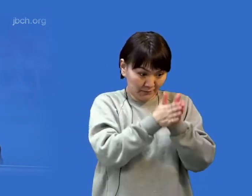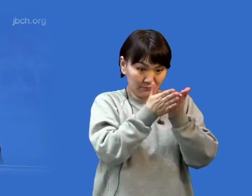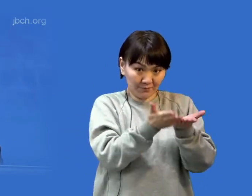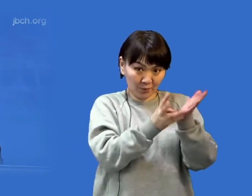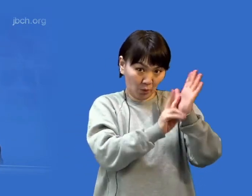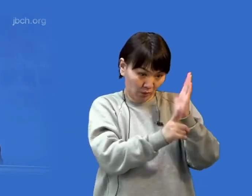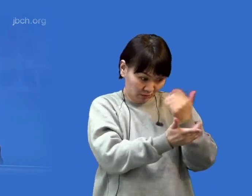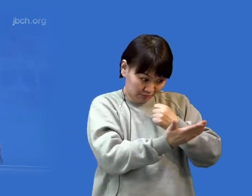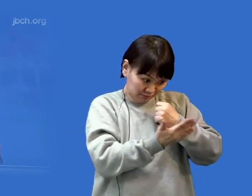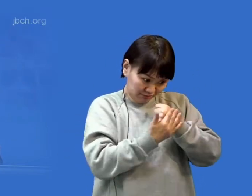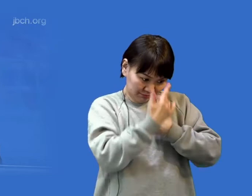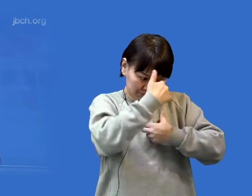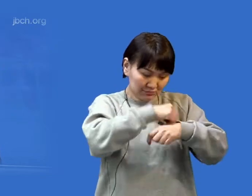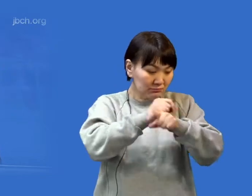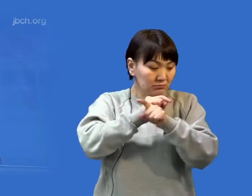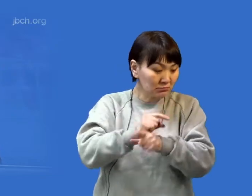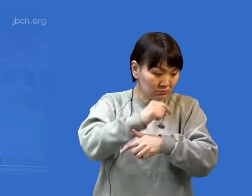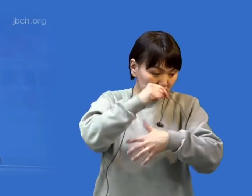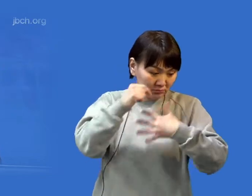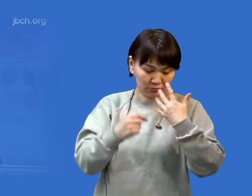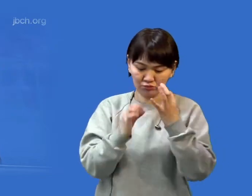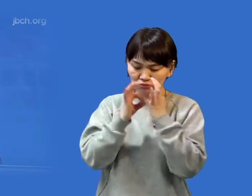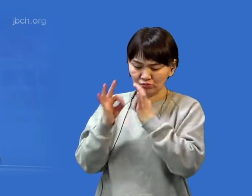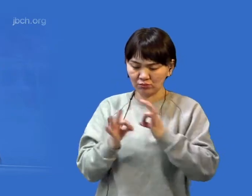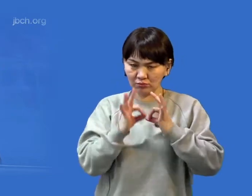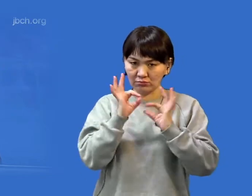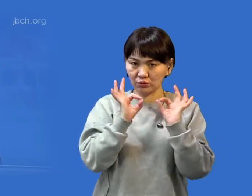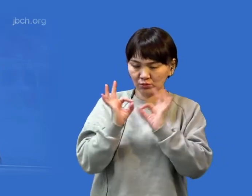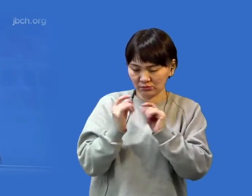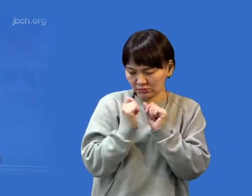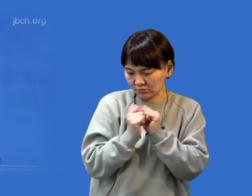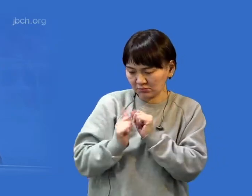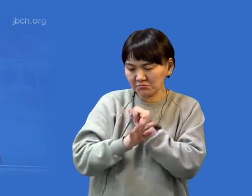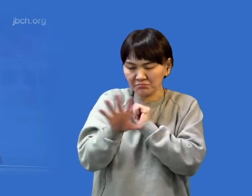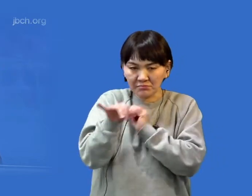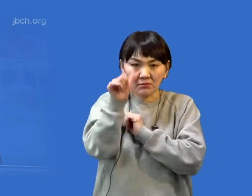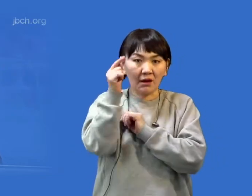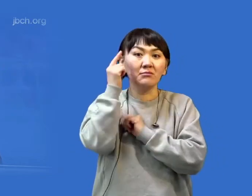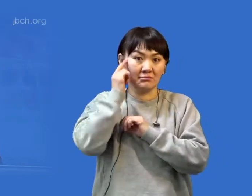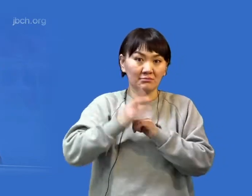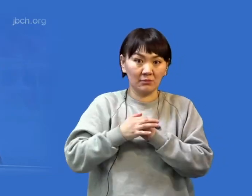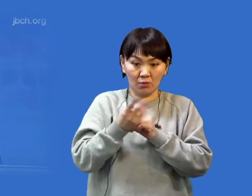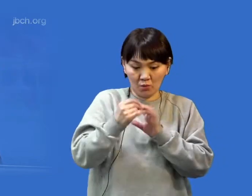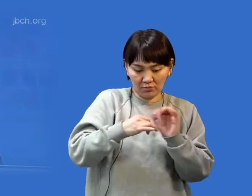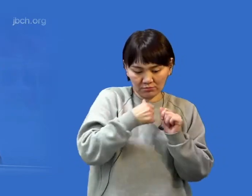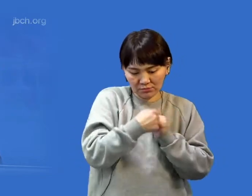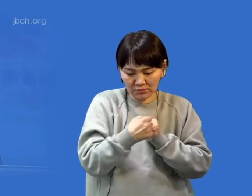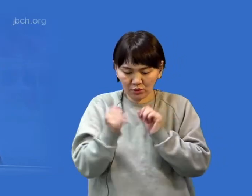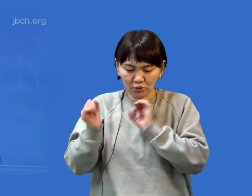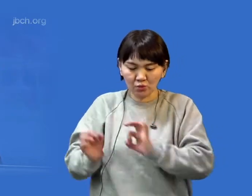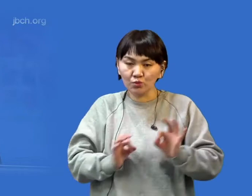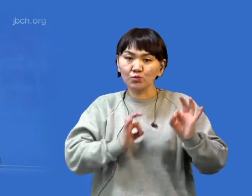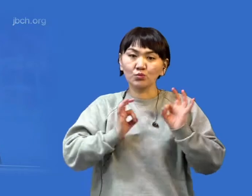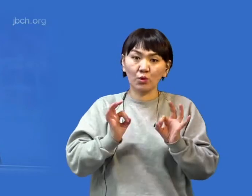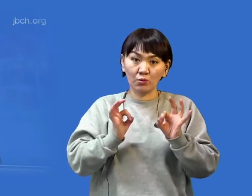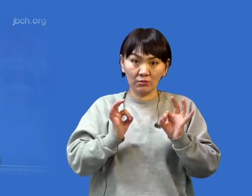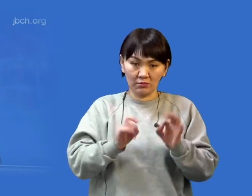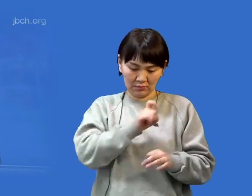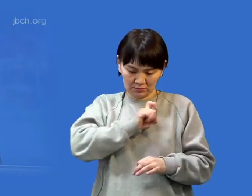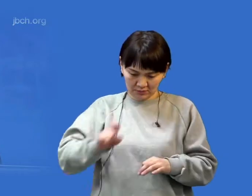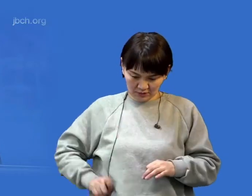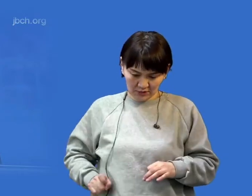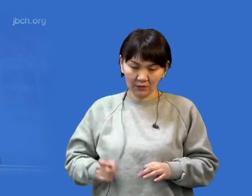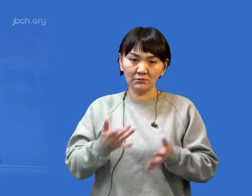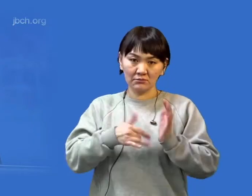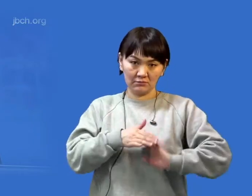сайн тийм ээ захирч хэрэглэж мэддэг бах хэрэгтэй. Эд хөрөнгөнд тандсан захирах байдал Христ итгэгч хүний эдийн